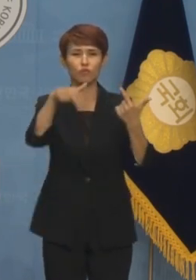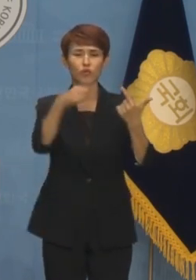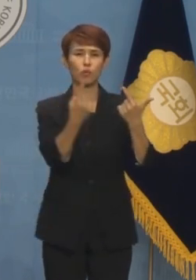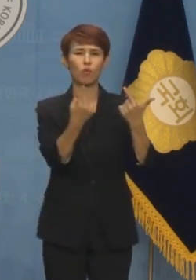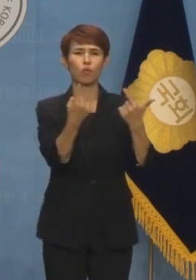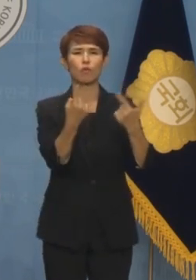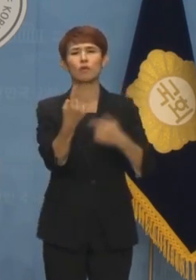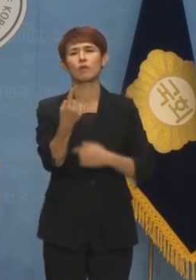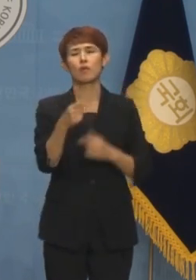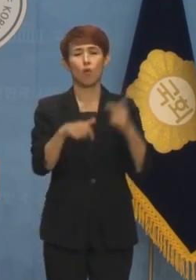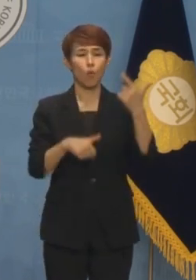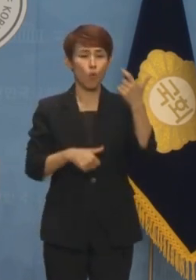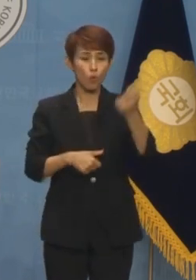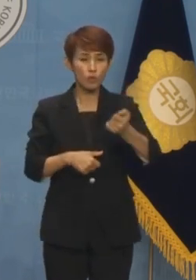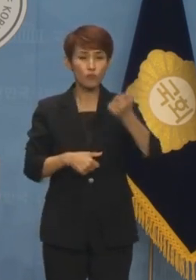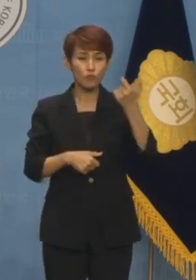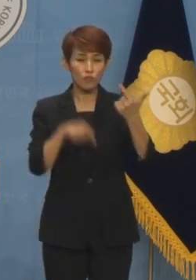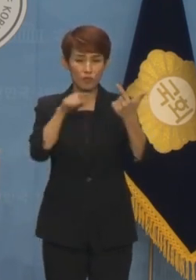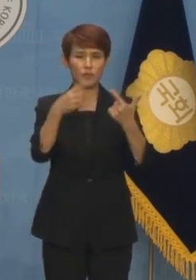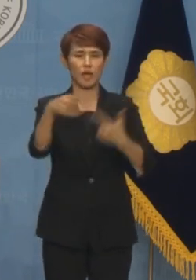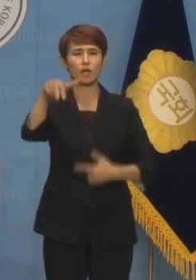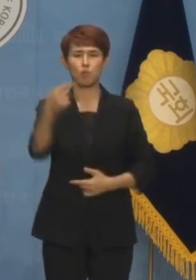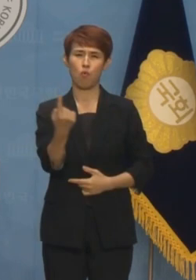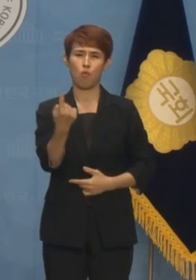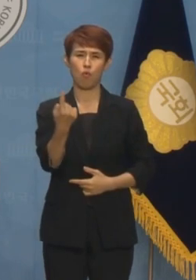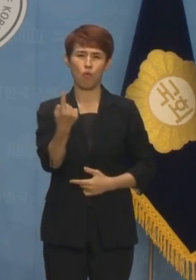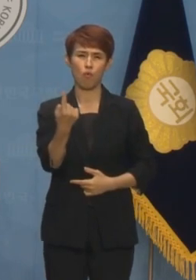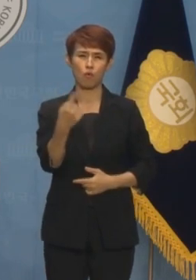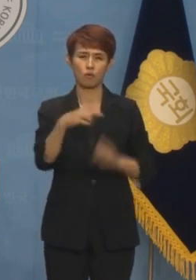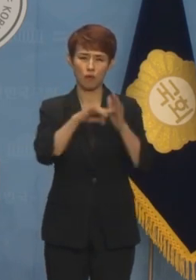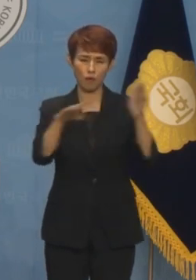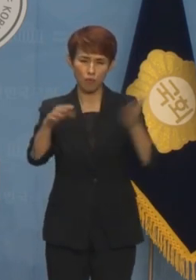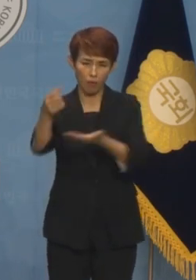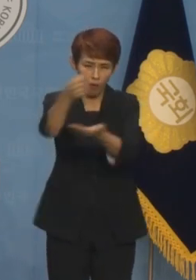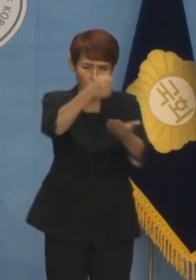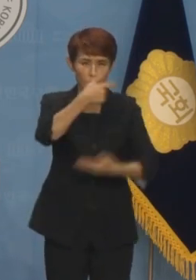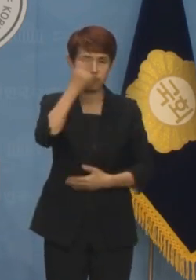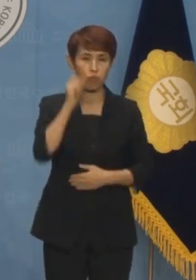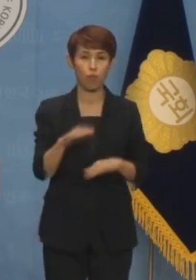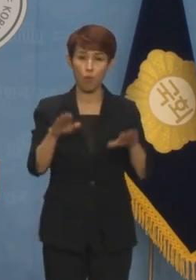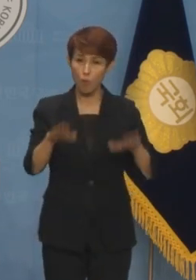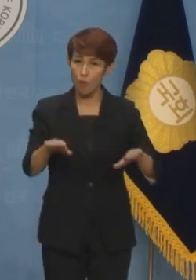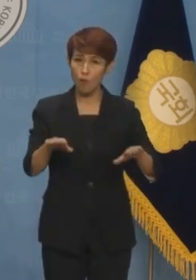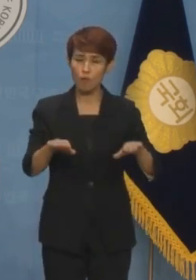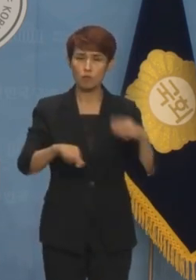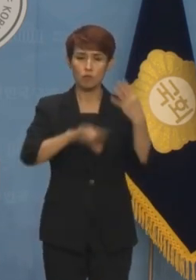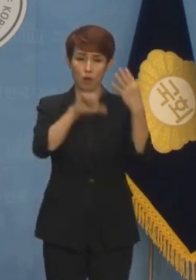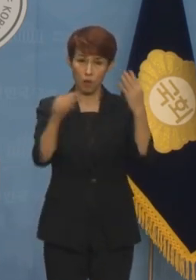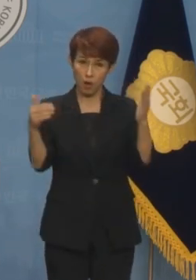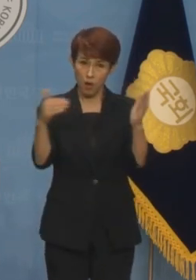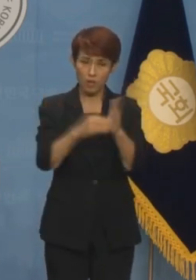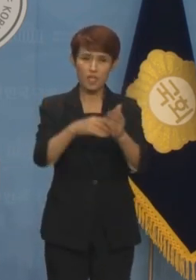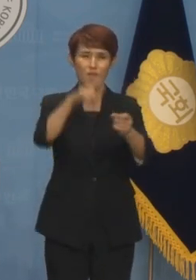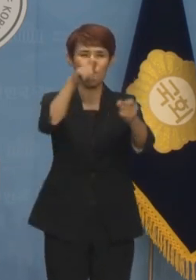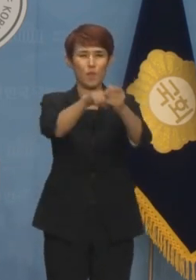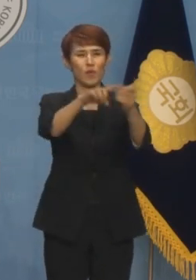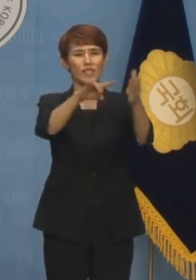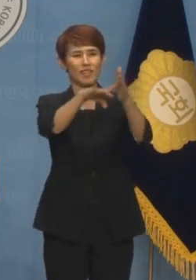역대급 결손이 발생을 했고 금년 들어서도 4월까지 목표 세수